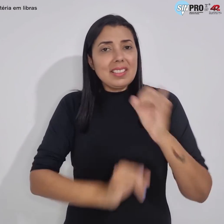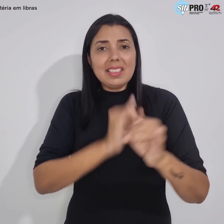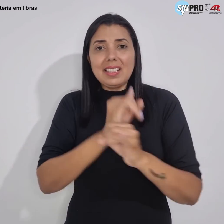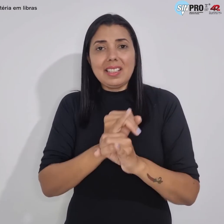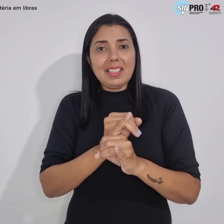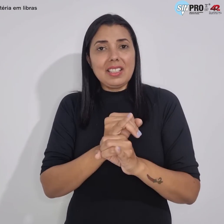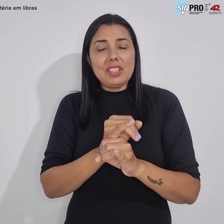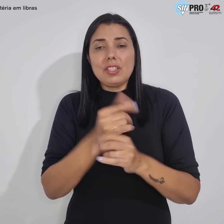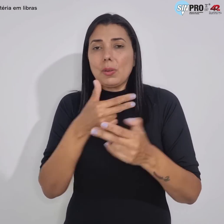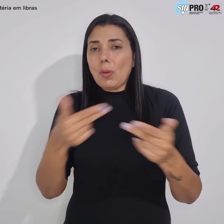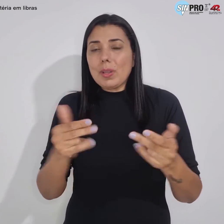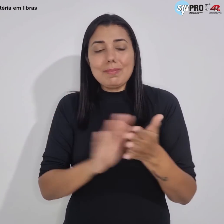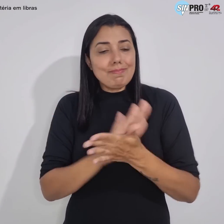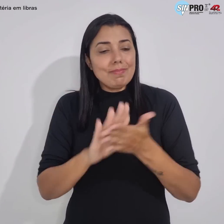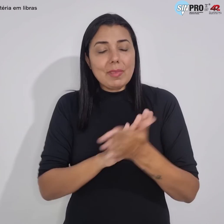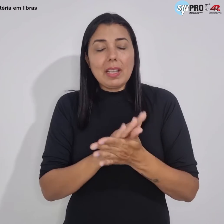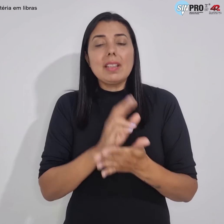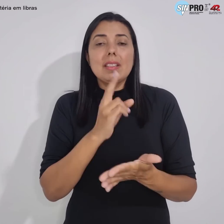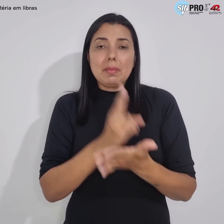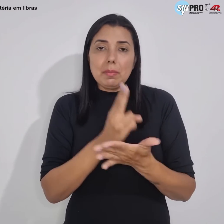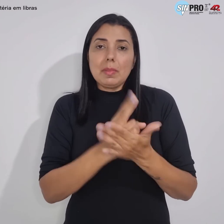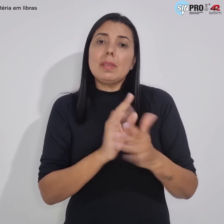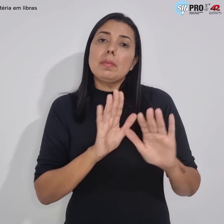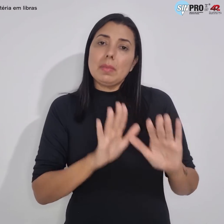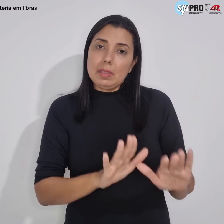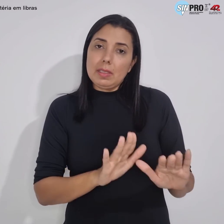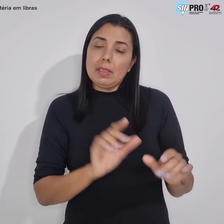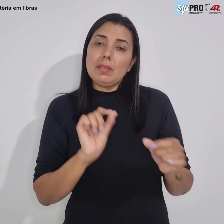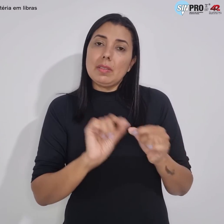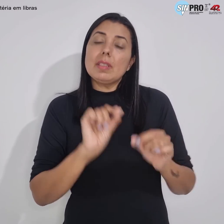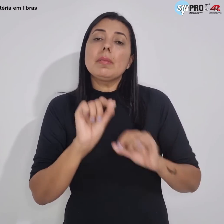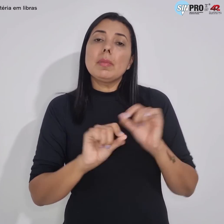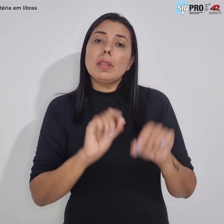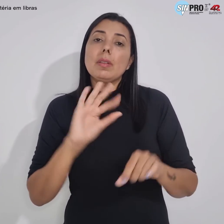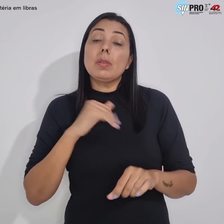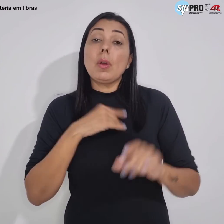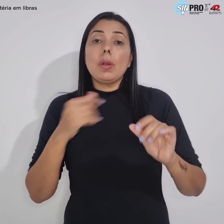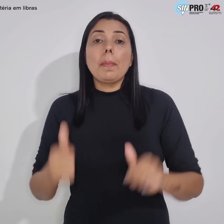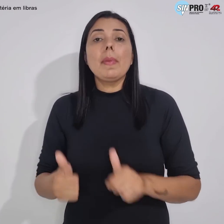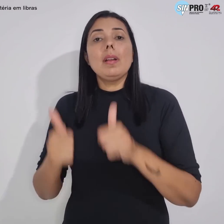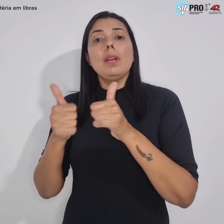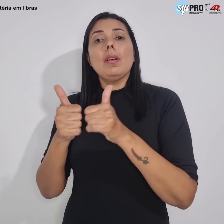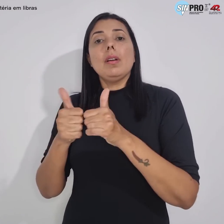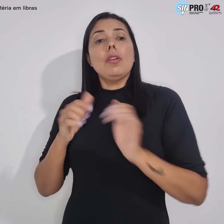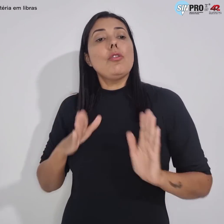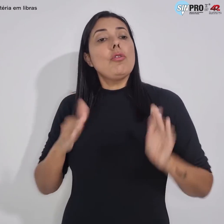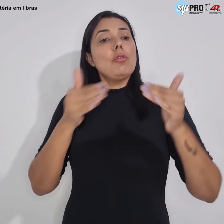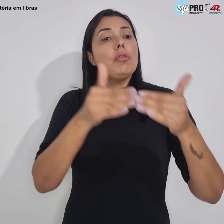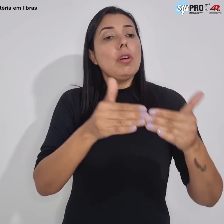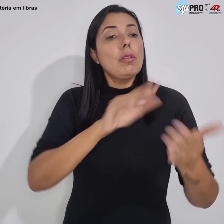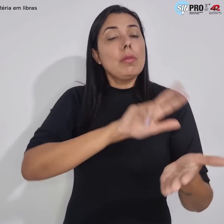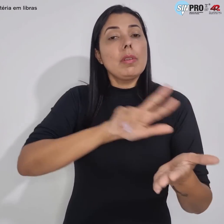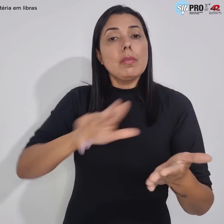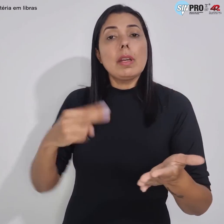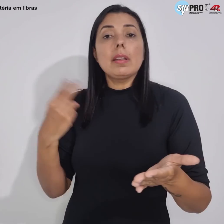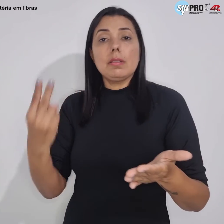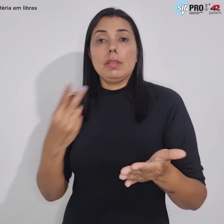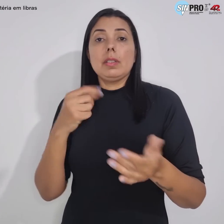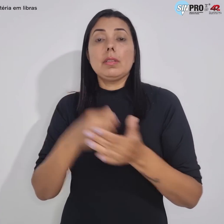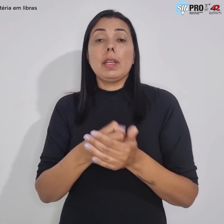sem equipamentos. E mesmo assim, fizemos o nosso melhor, focando muitas vezes no material